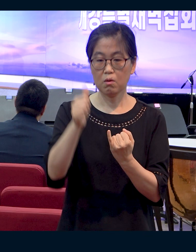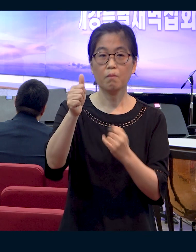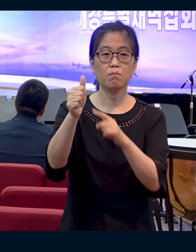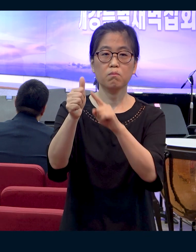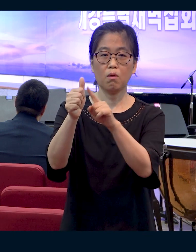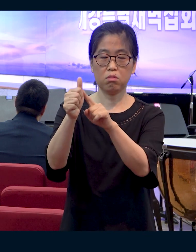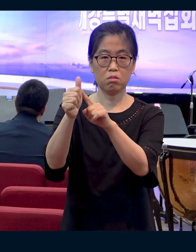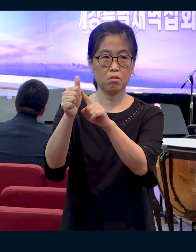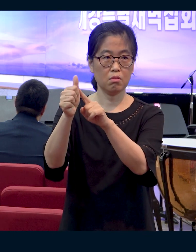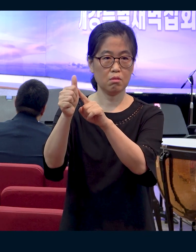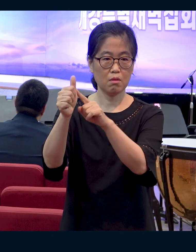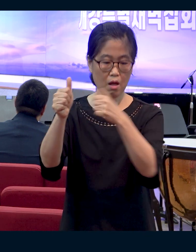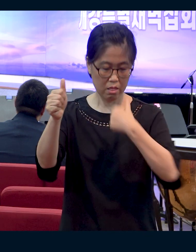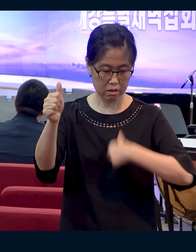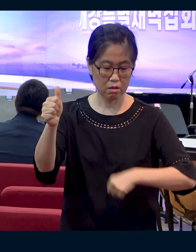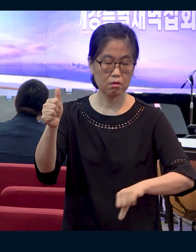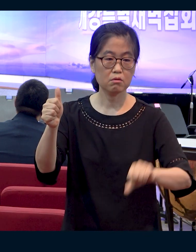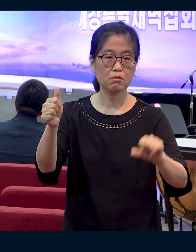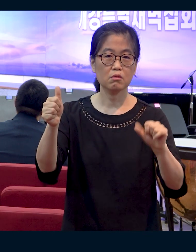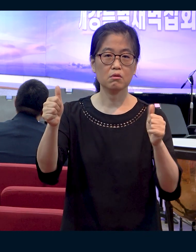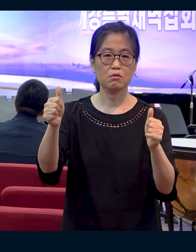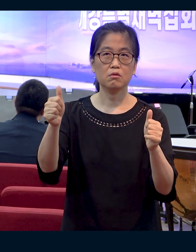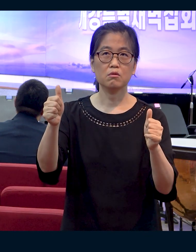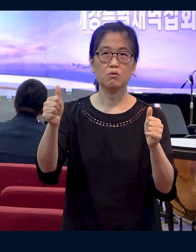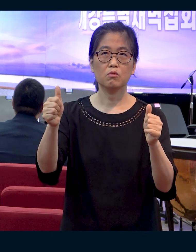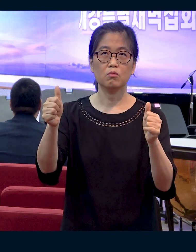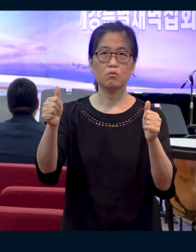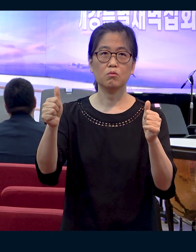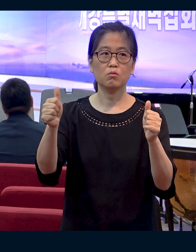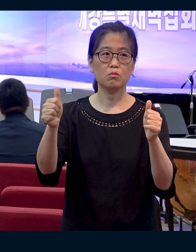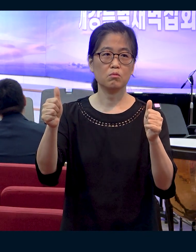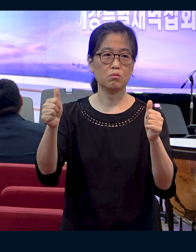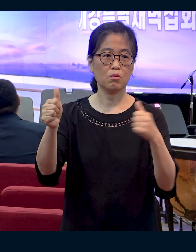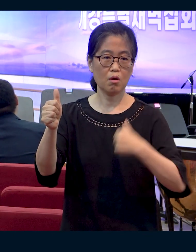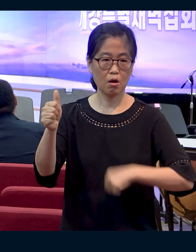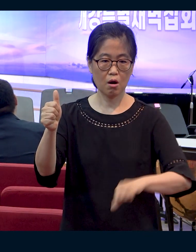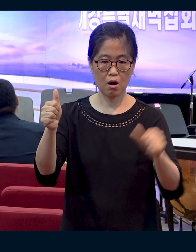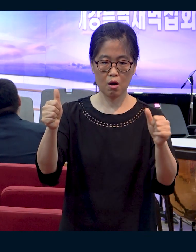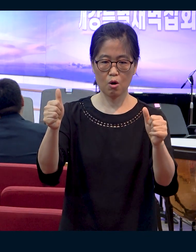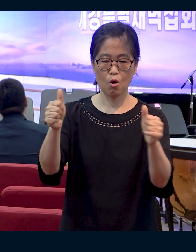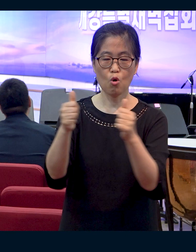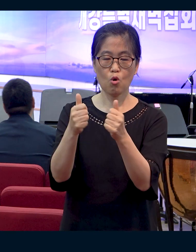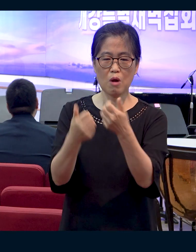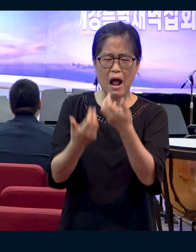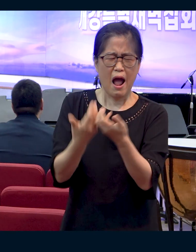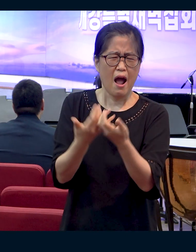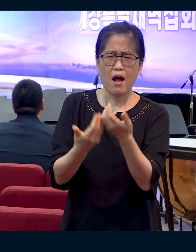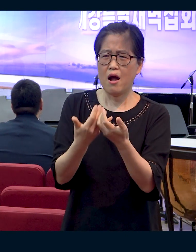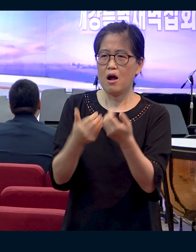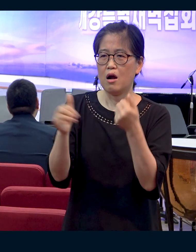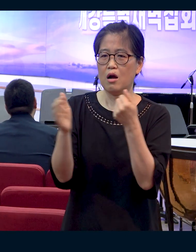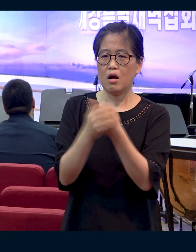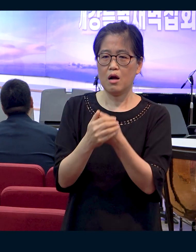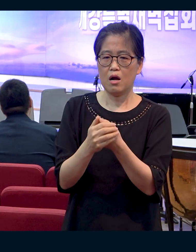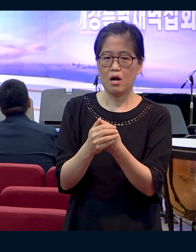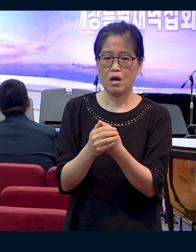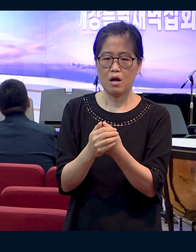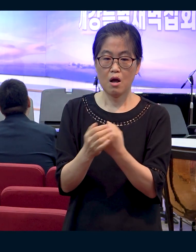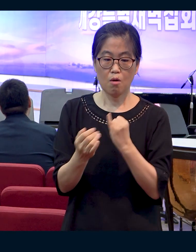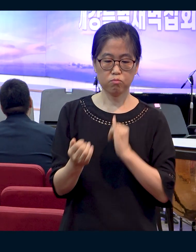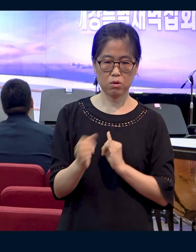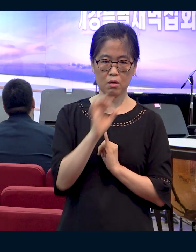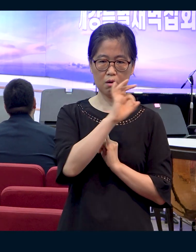남편하고 자기 아들하고 둘이 갈등하는데 그거 옆에서 보는데 죽는 줄 알았다는 거예요.